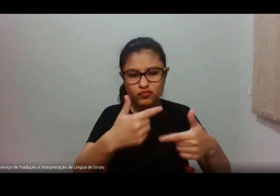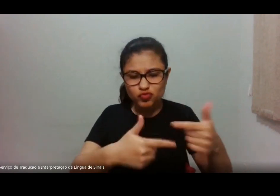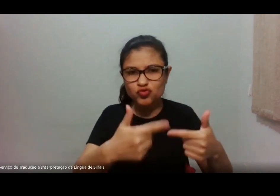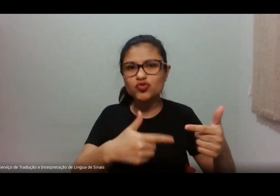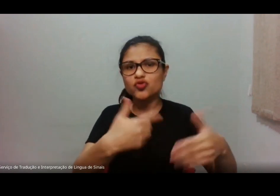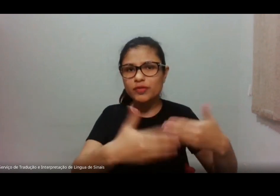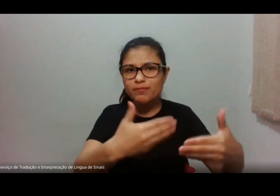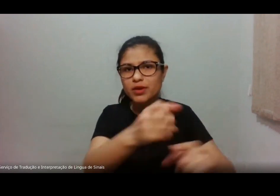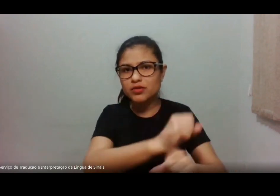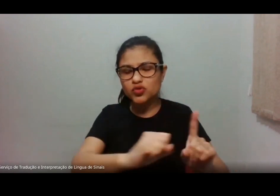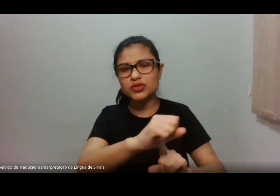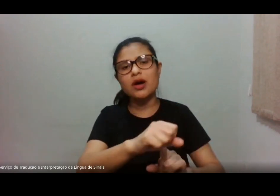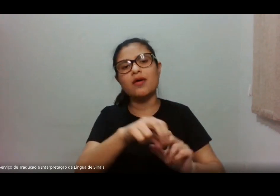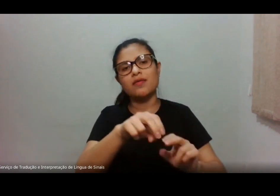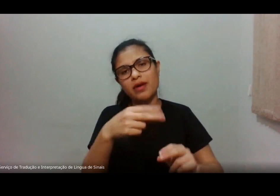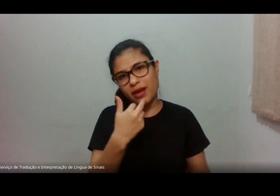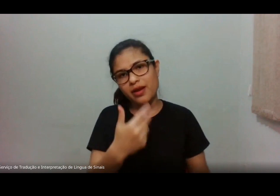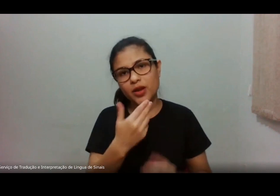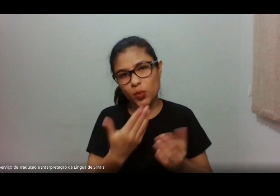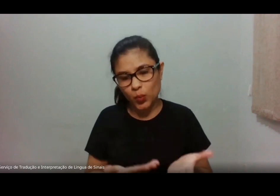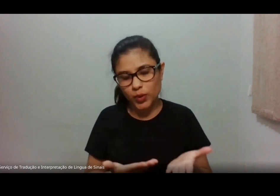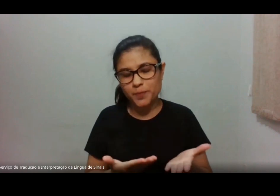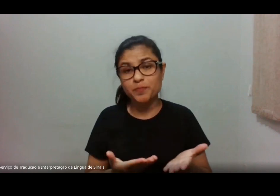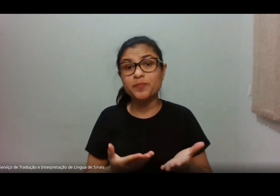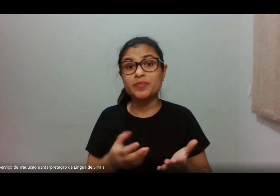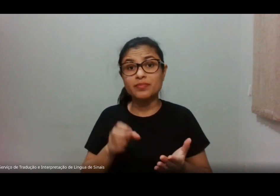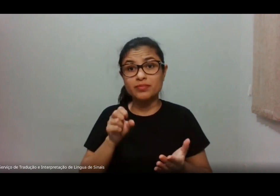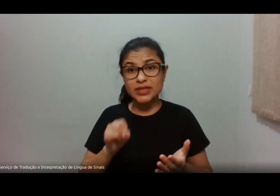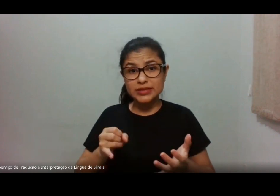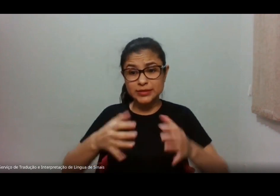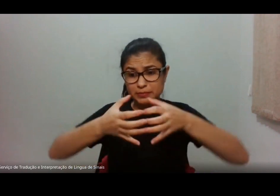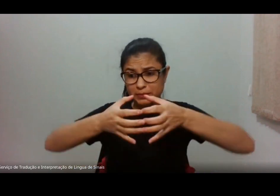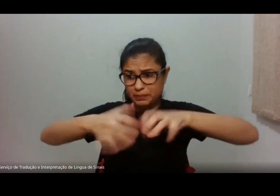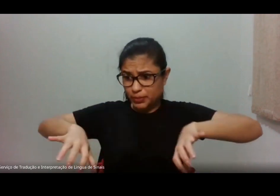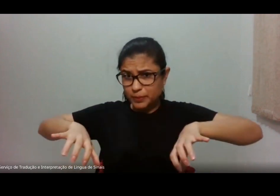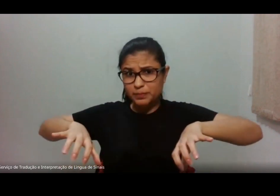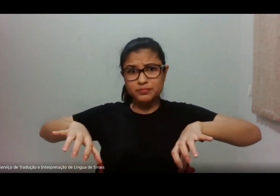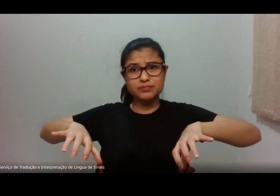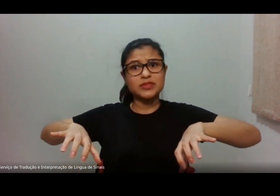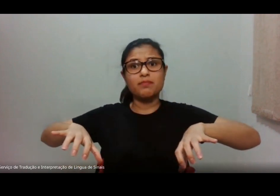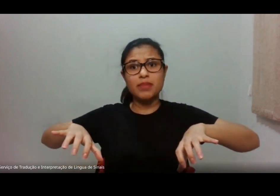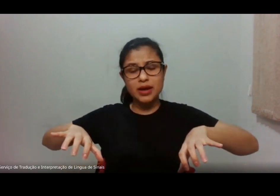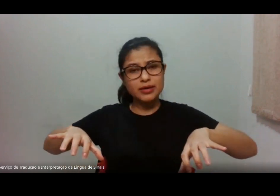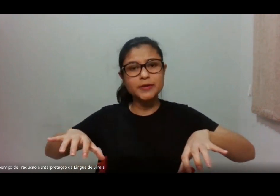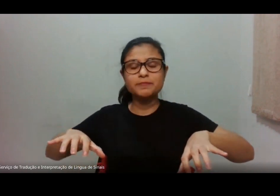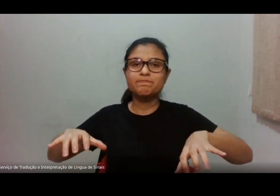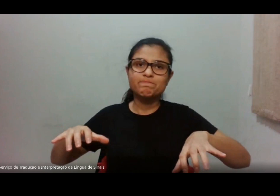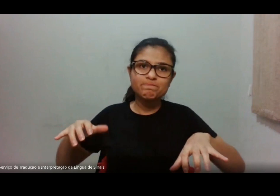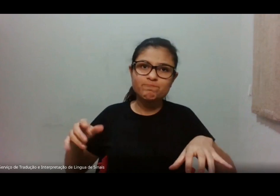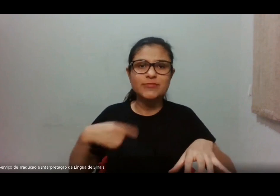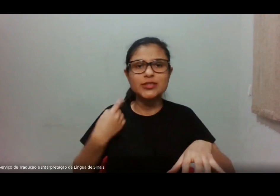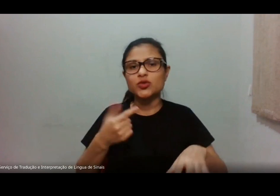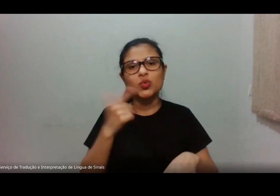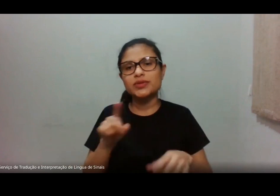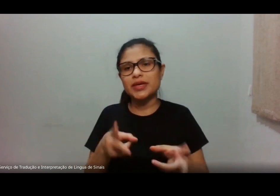né? Então, sem dúvida, essa opção hard nos leva para caminhos que nos impedem de ver a